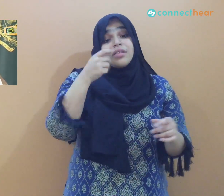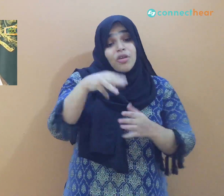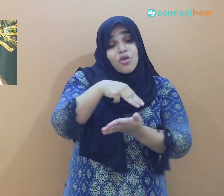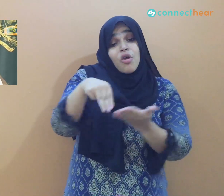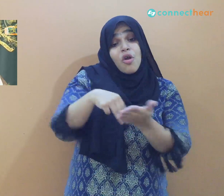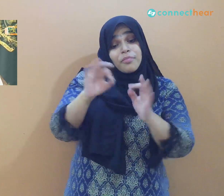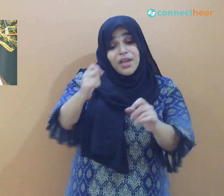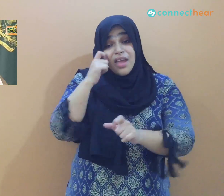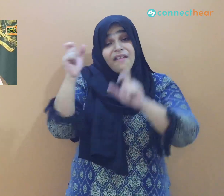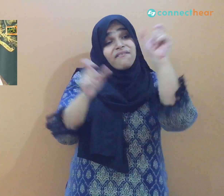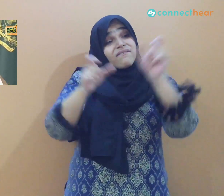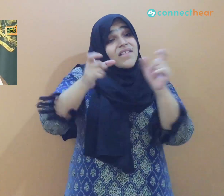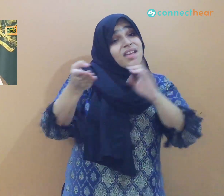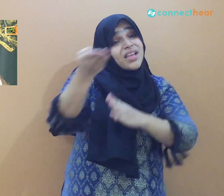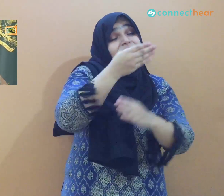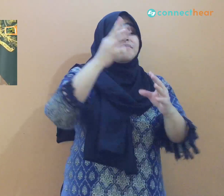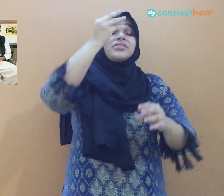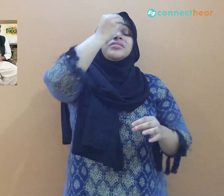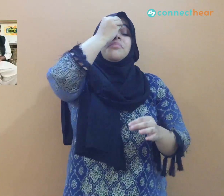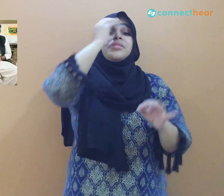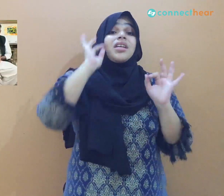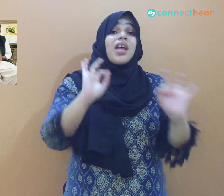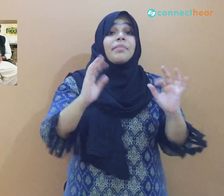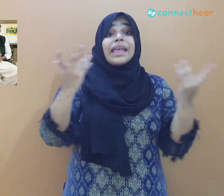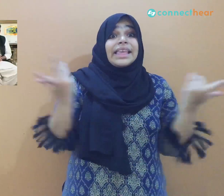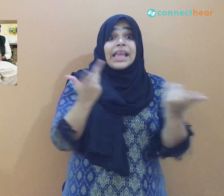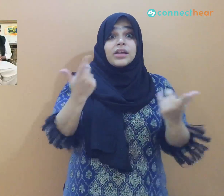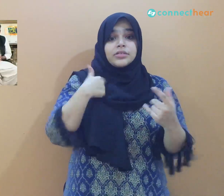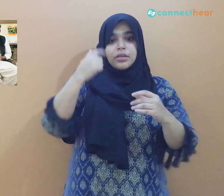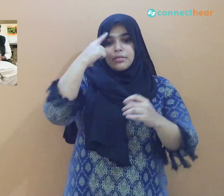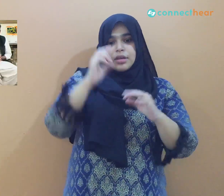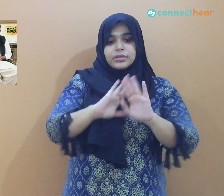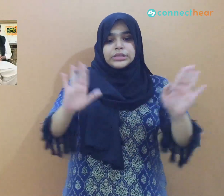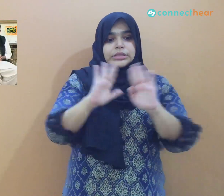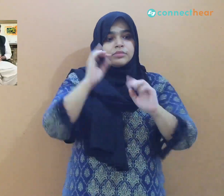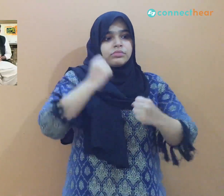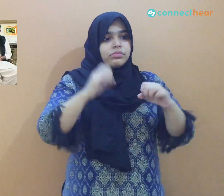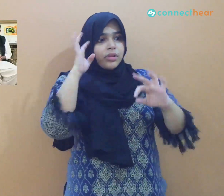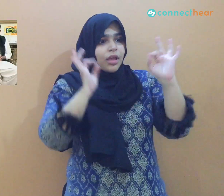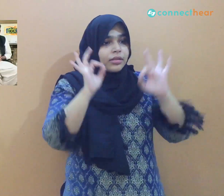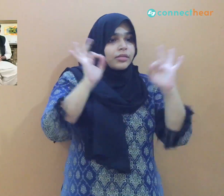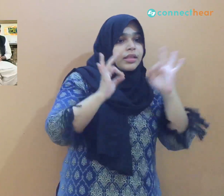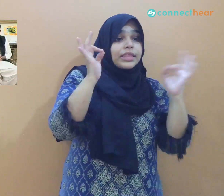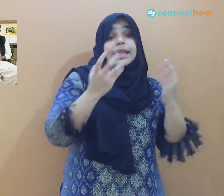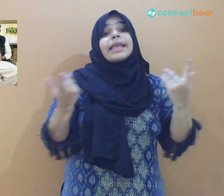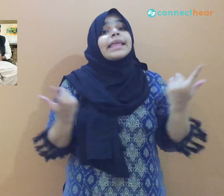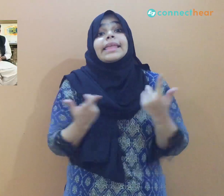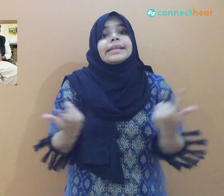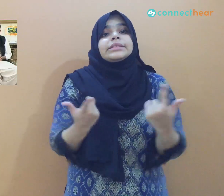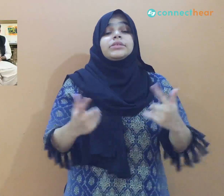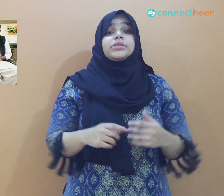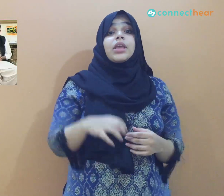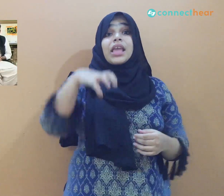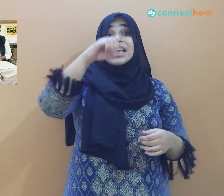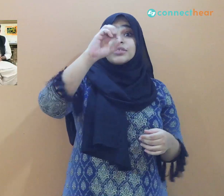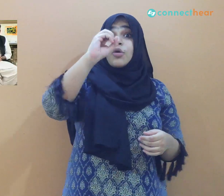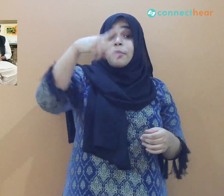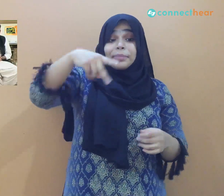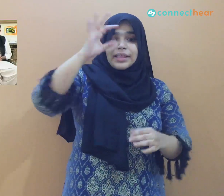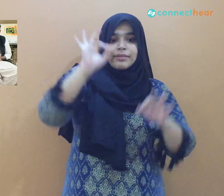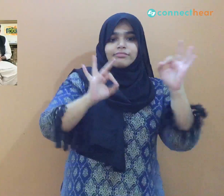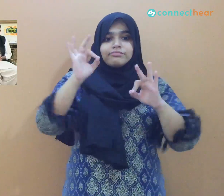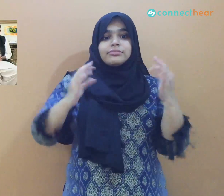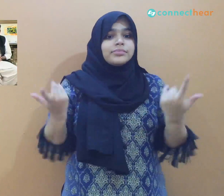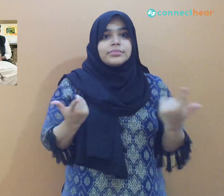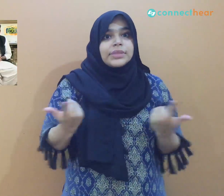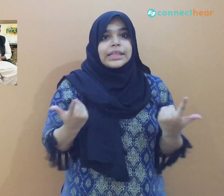قوم کے اوپر, شہریوں کے اوپر, کہ ہم کیسے اپنے اوپر ڈسپلن کرتے ہیں, ہم کیسے یہ ایس او پیز کے اوپر چلتے